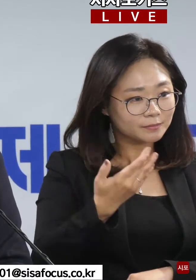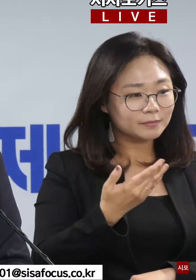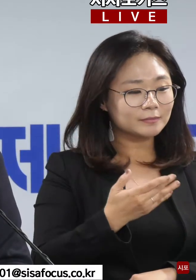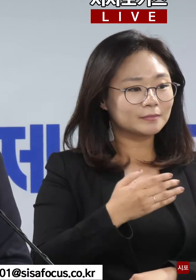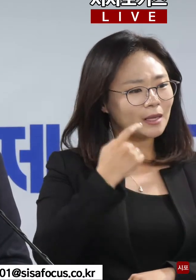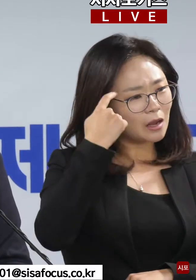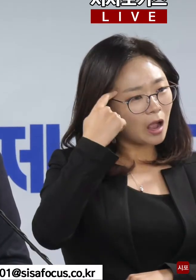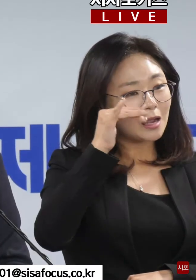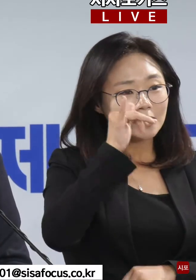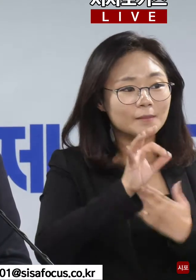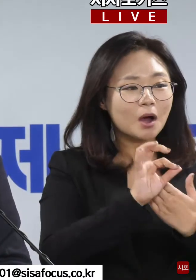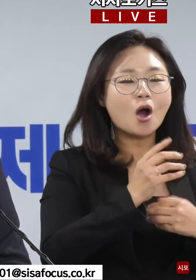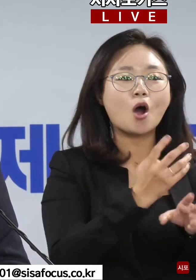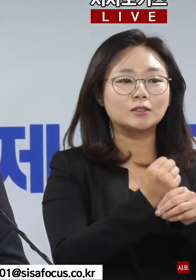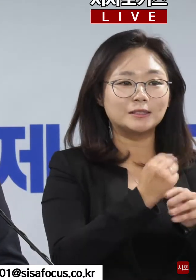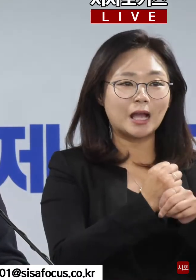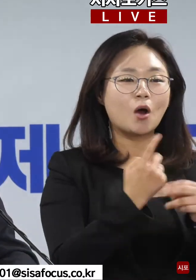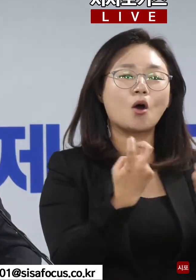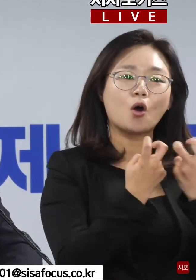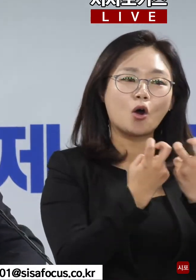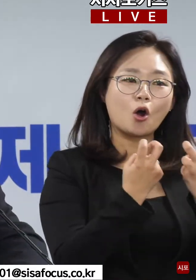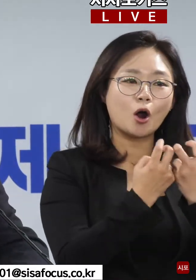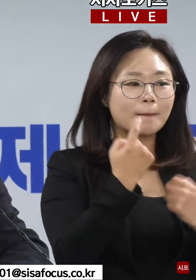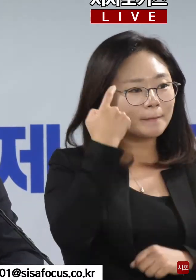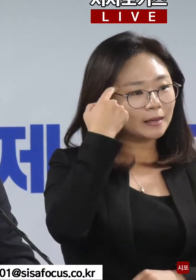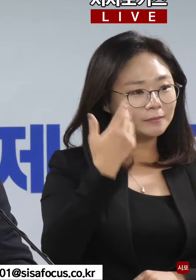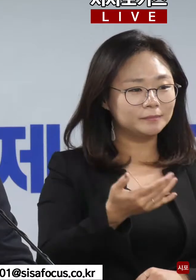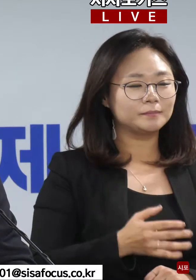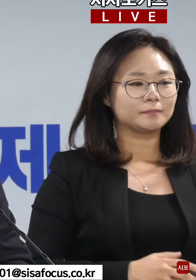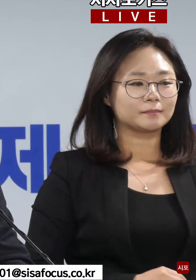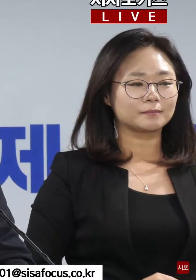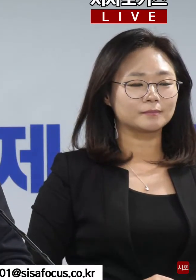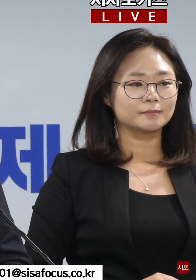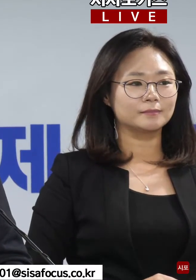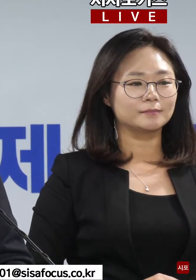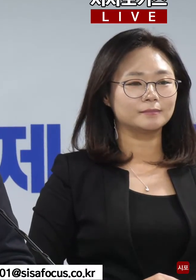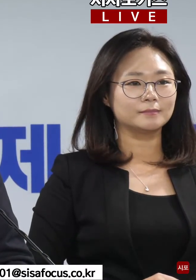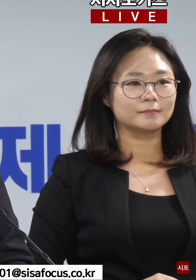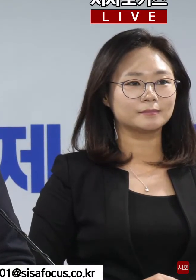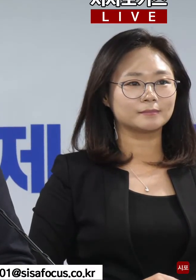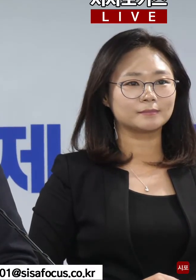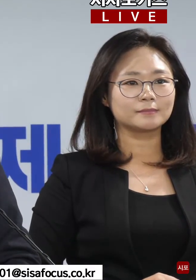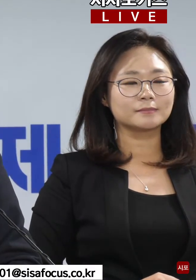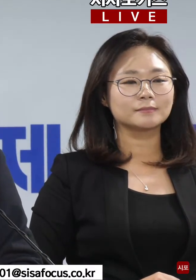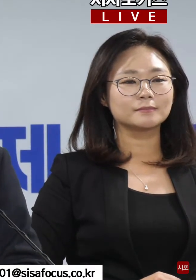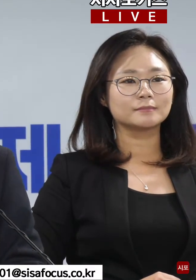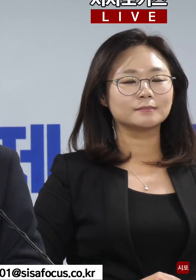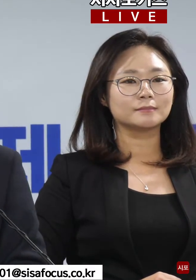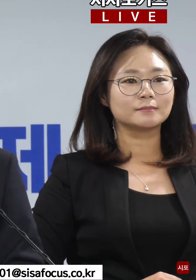또 구상을 하고 있다면 언제쯤 또 어떻게 구상을 하고 계신 것인지 궁금합니다.